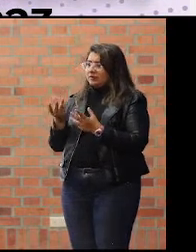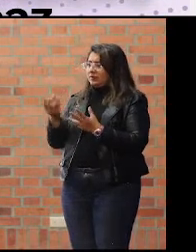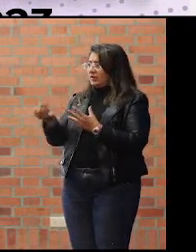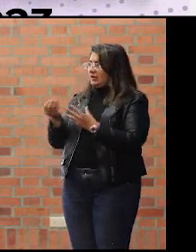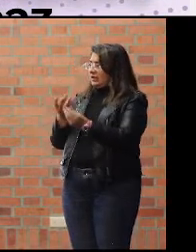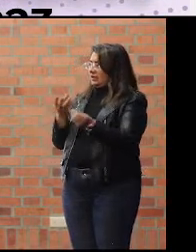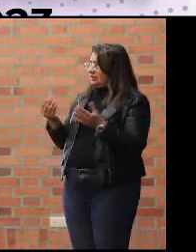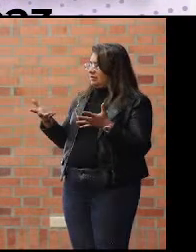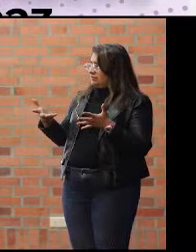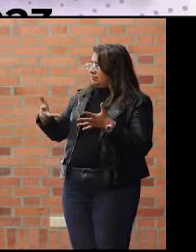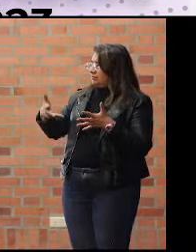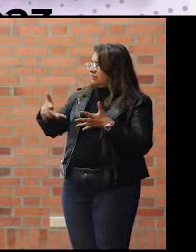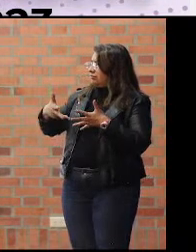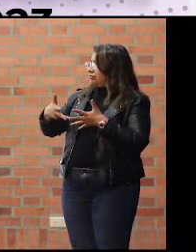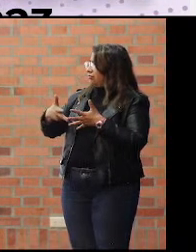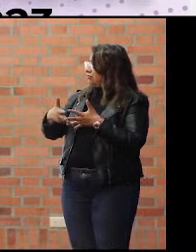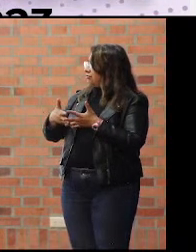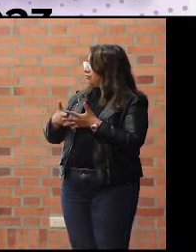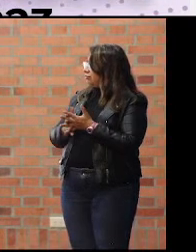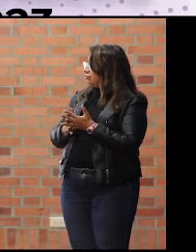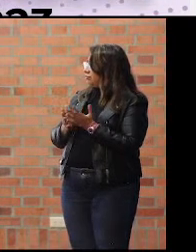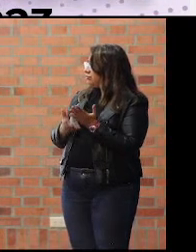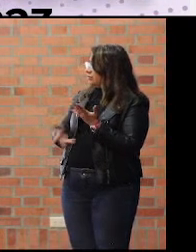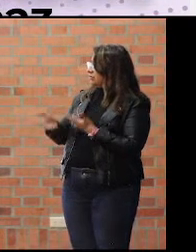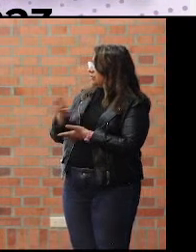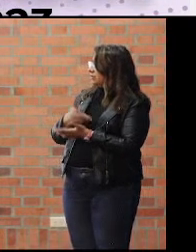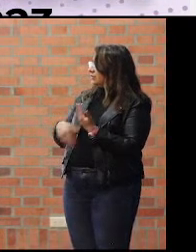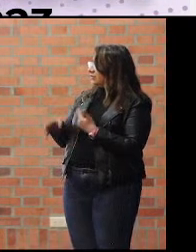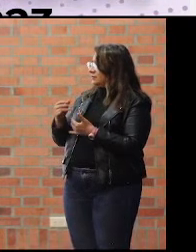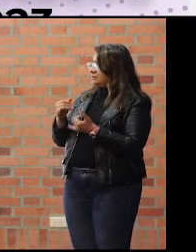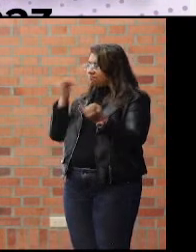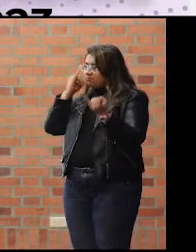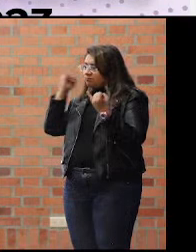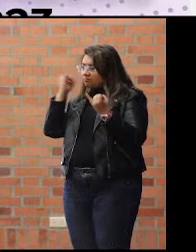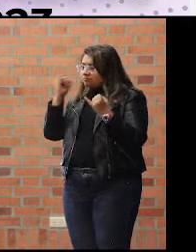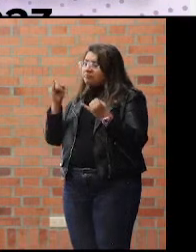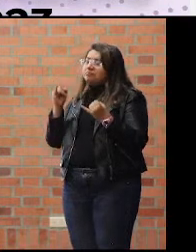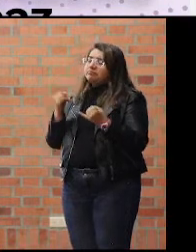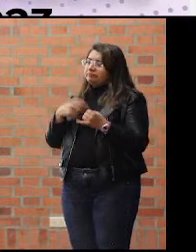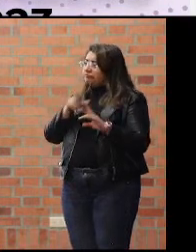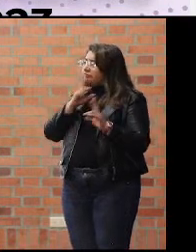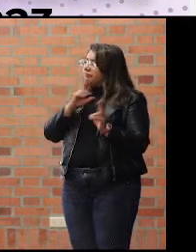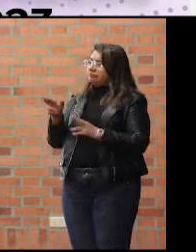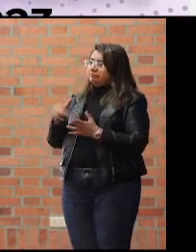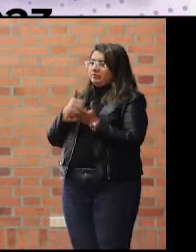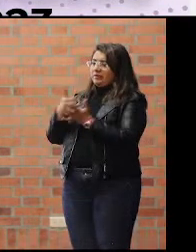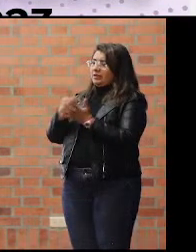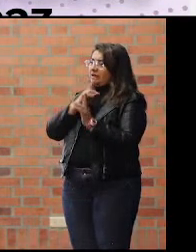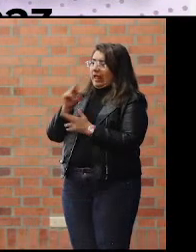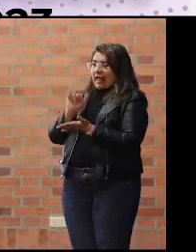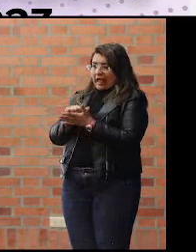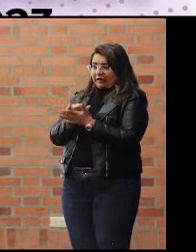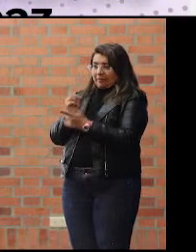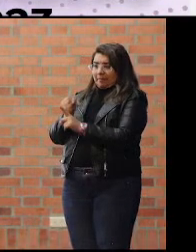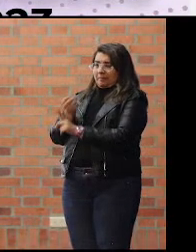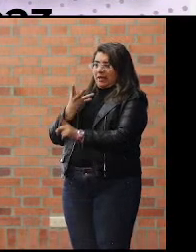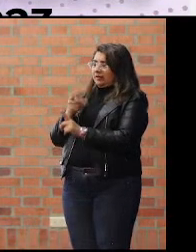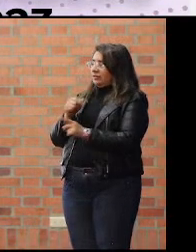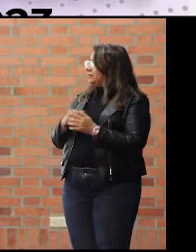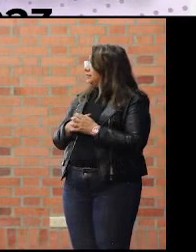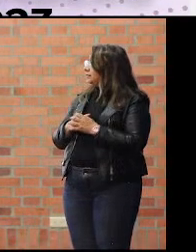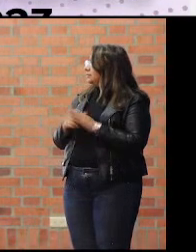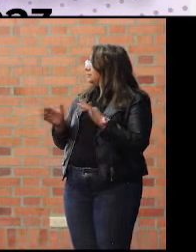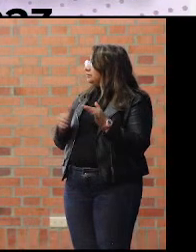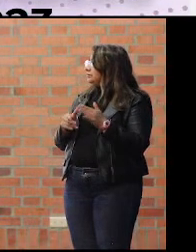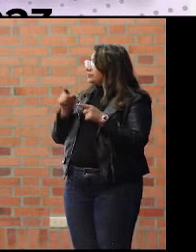esto que junto con las ideas de Juan terminó siendo el premio Lucy bartenderga así llegamos